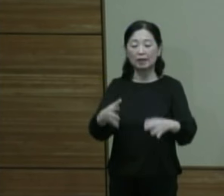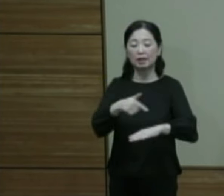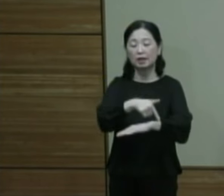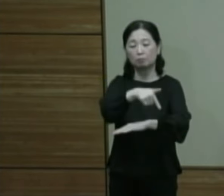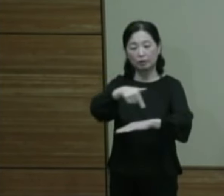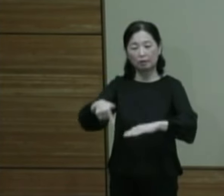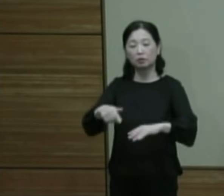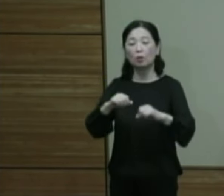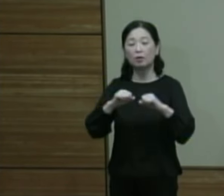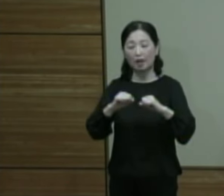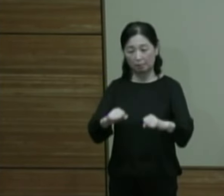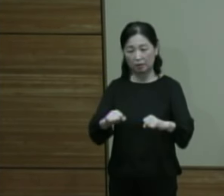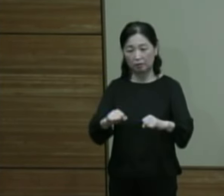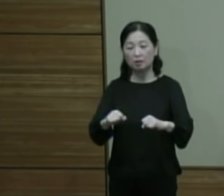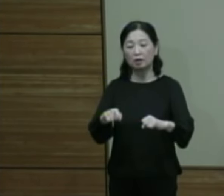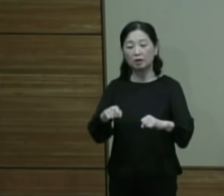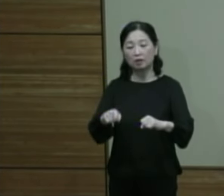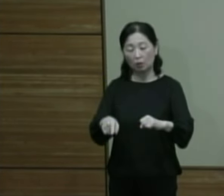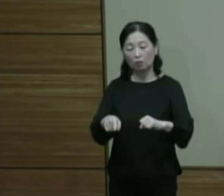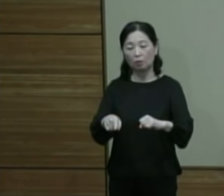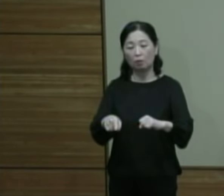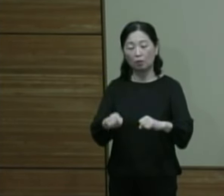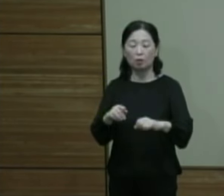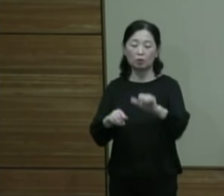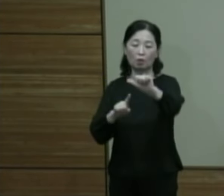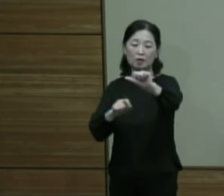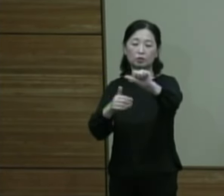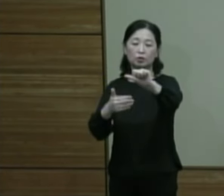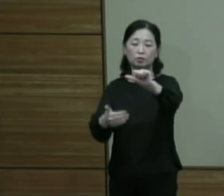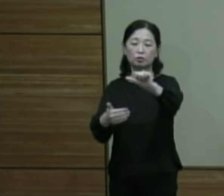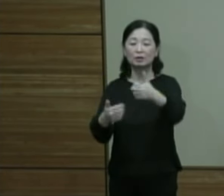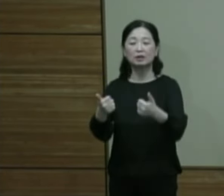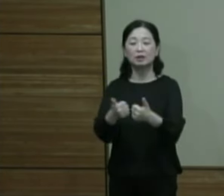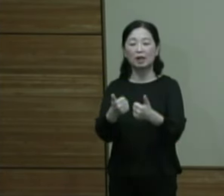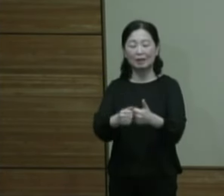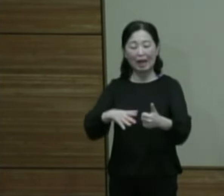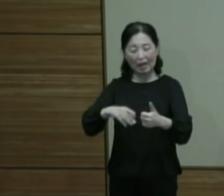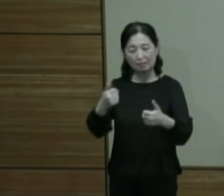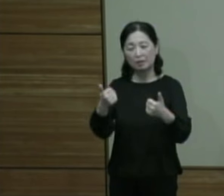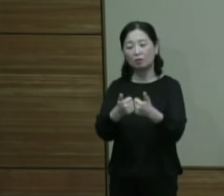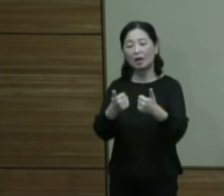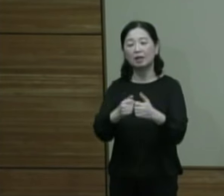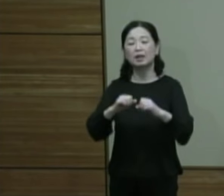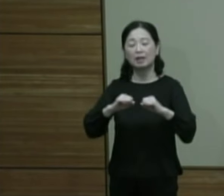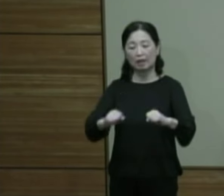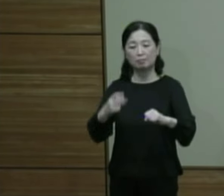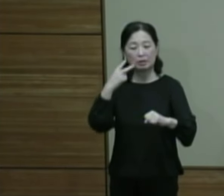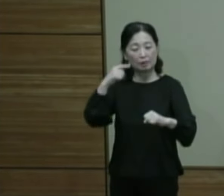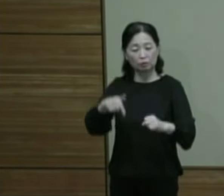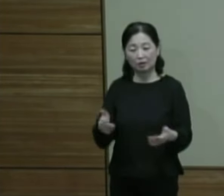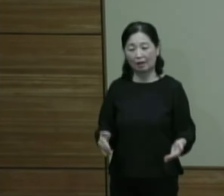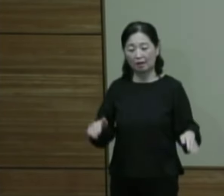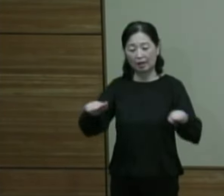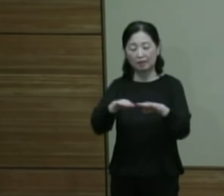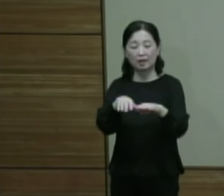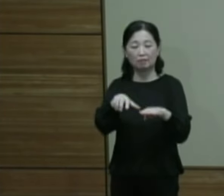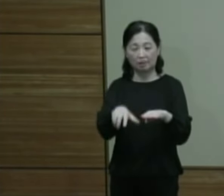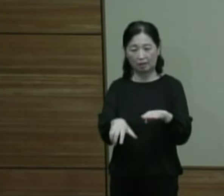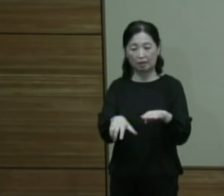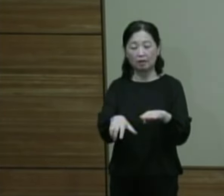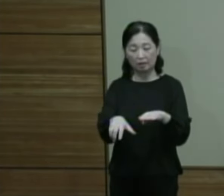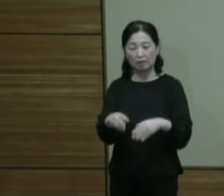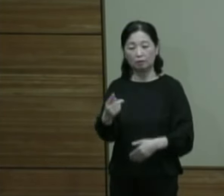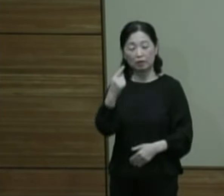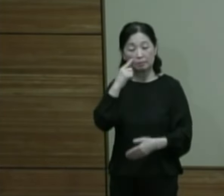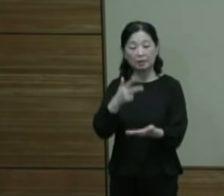ました。そのキックオフの会議が5月19日に松下会館で行われているということなんですが、中身は2枚目の資料を見ていただきます